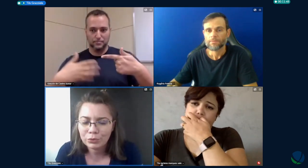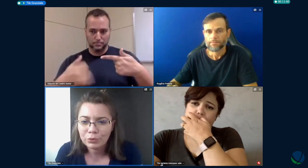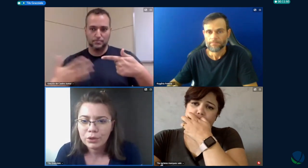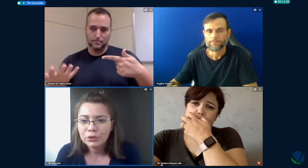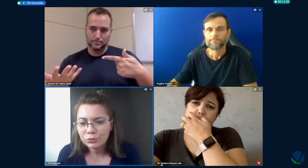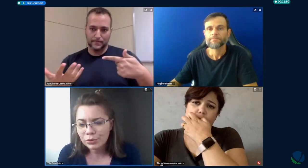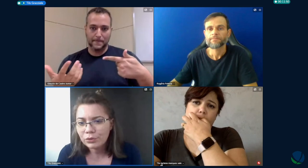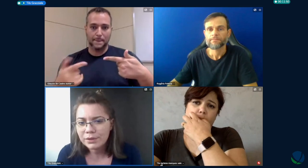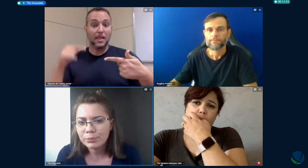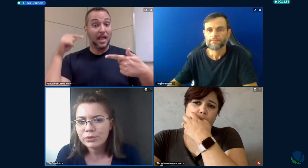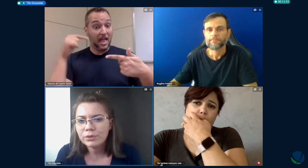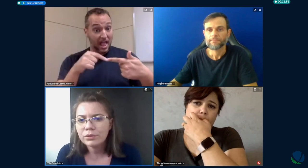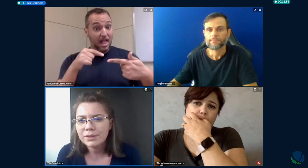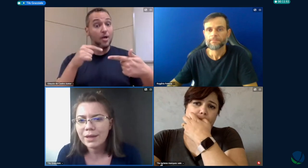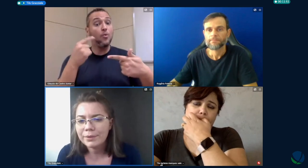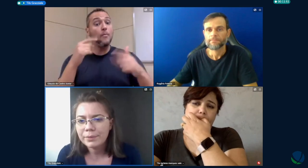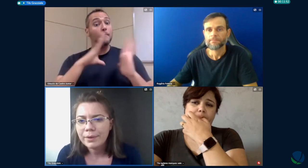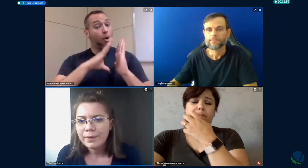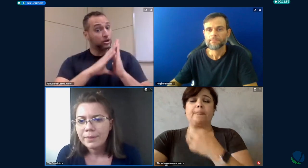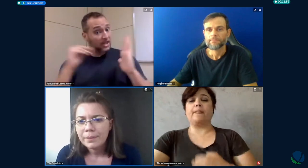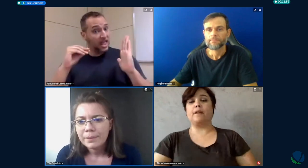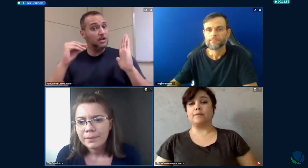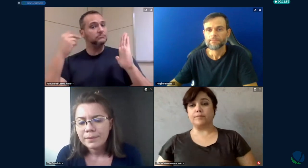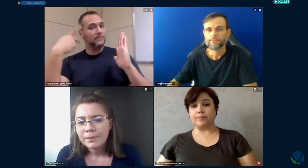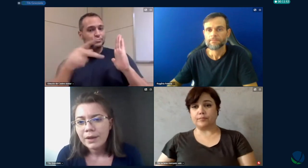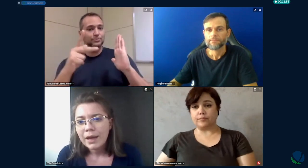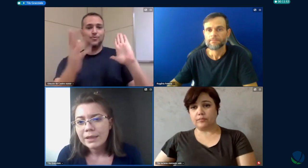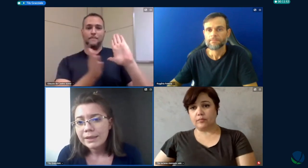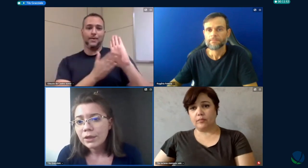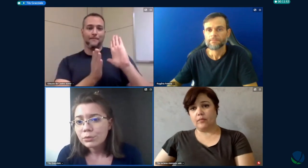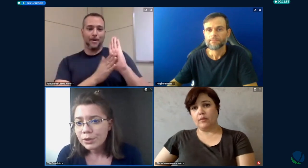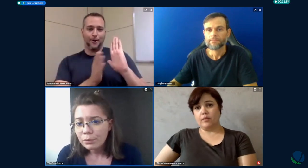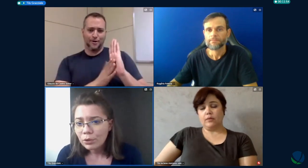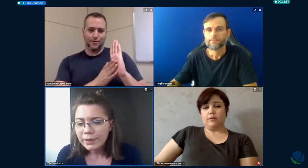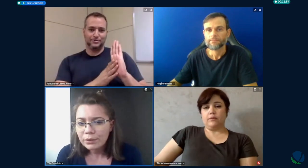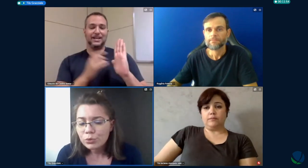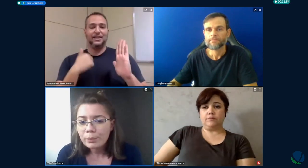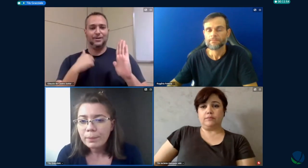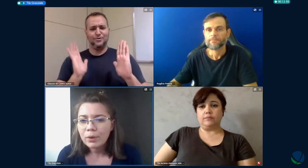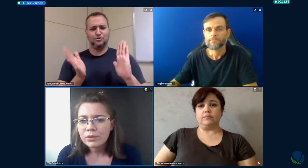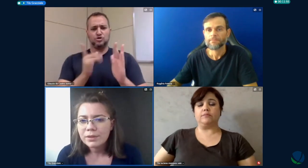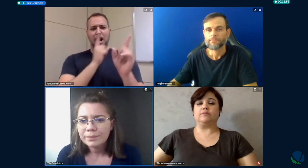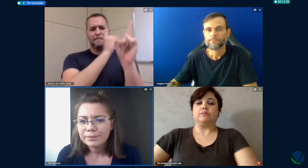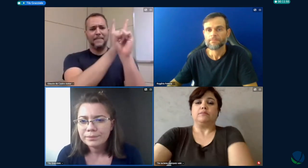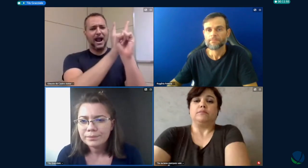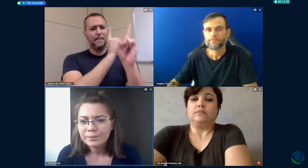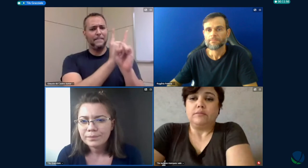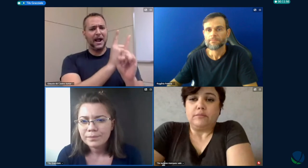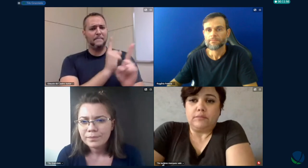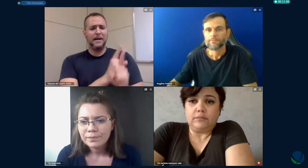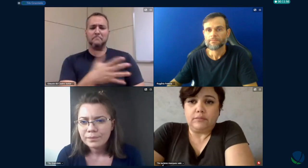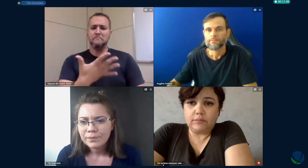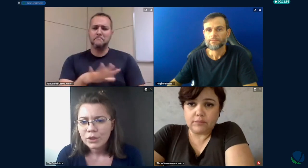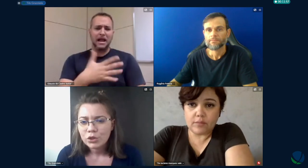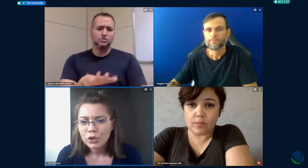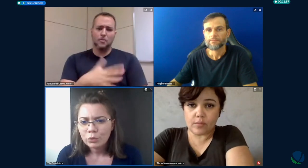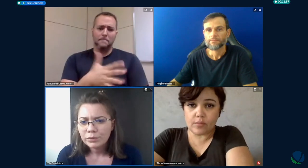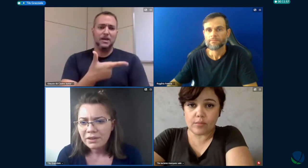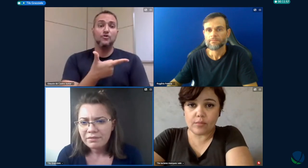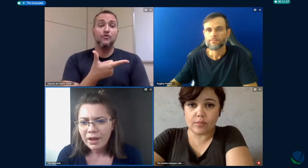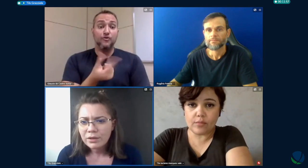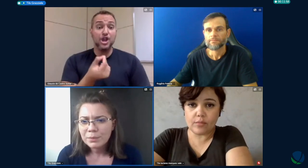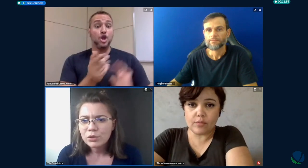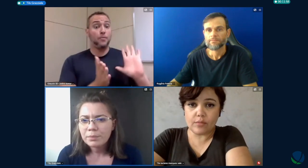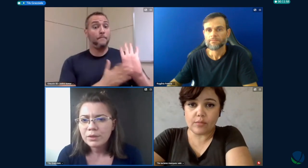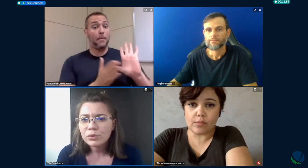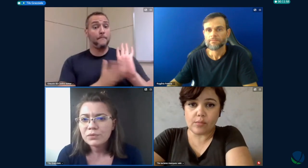você encontrou para o seu glossário. Ali é o seu modelo, a sua proposta. Eu